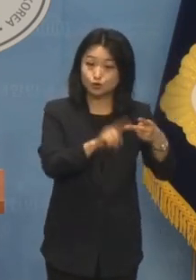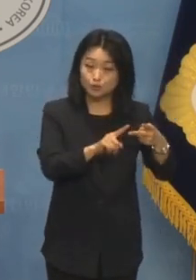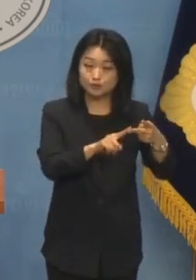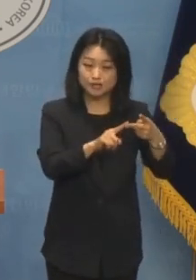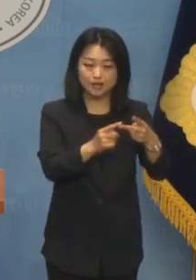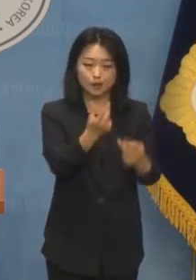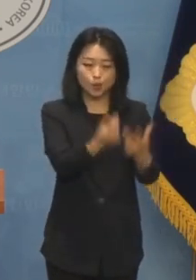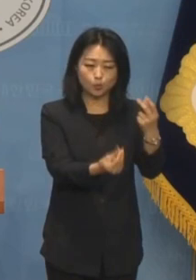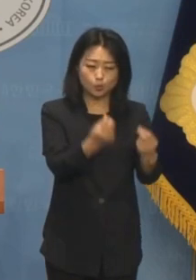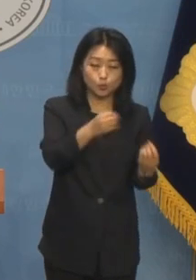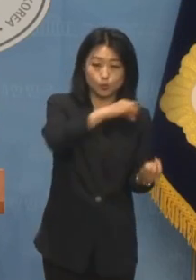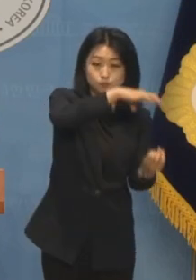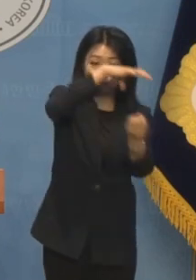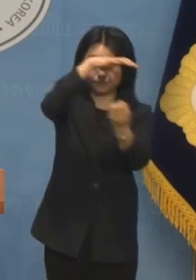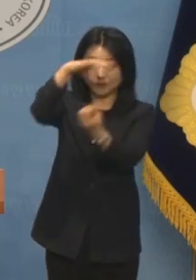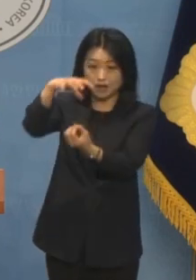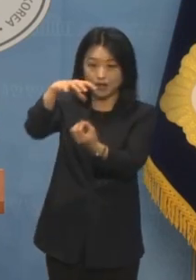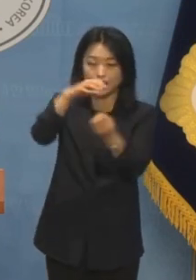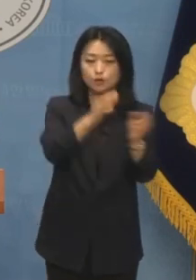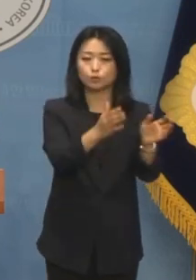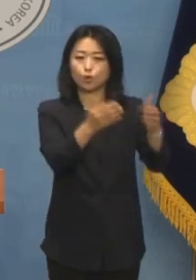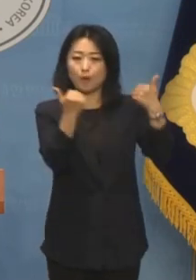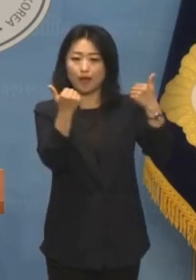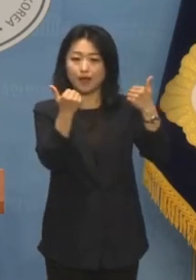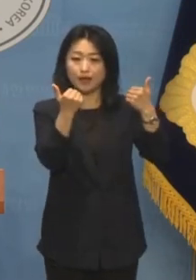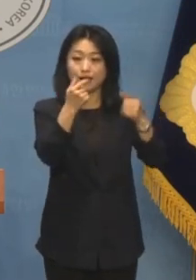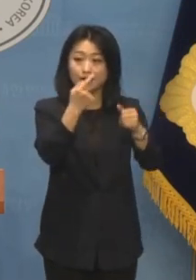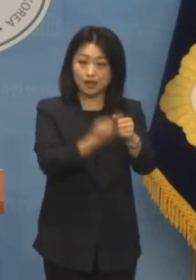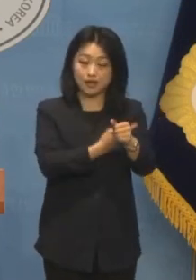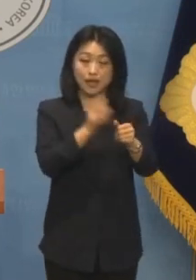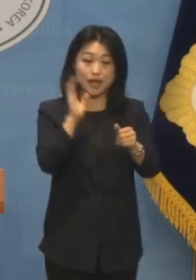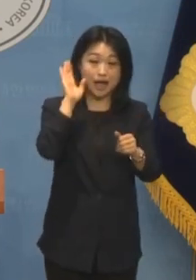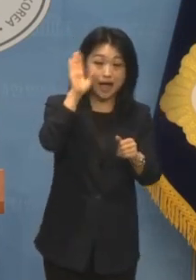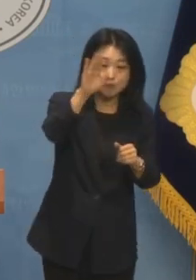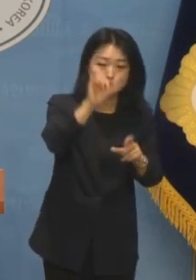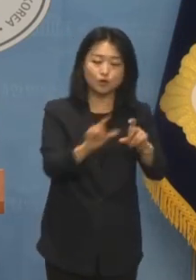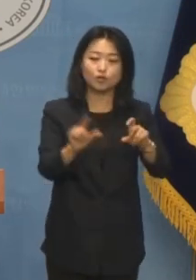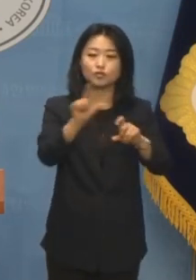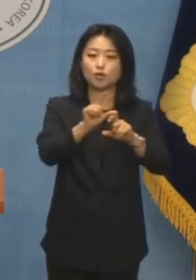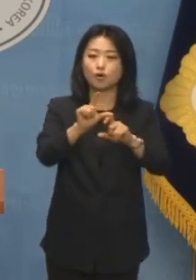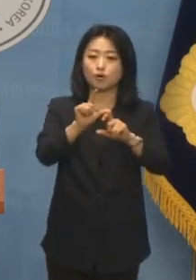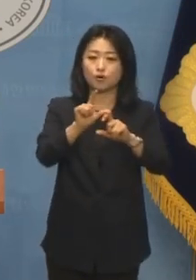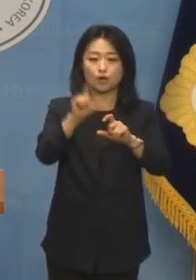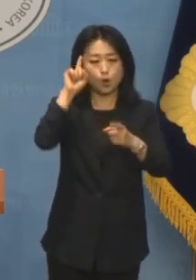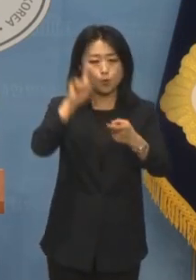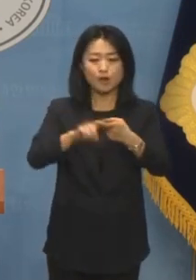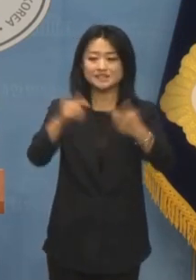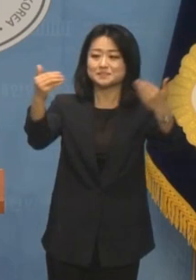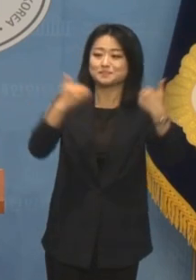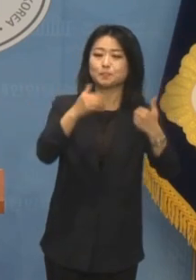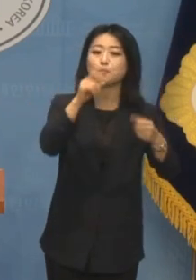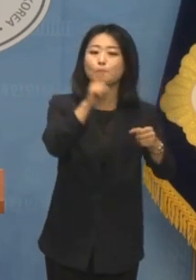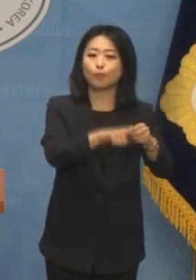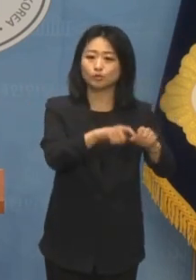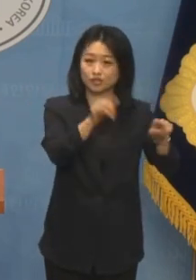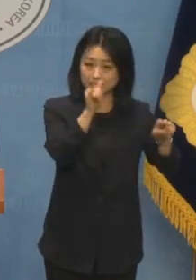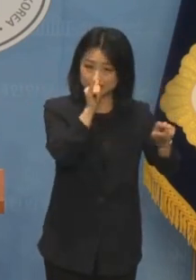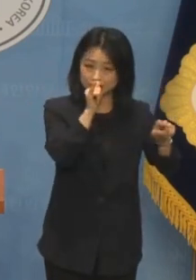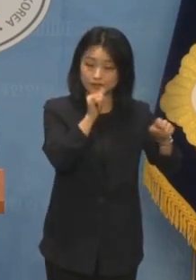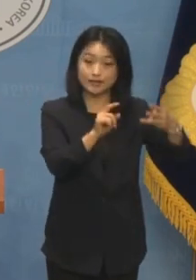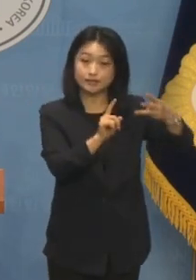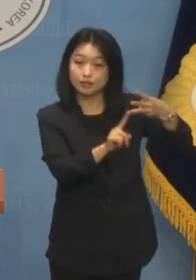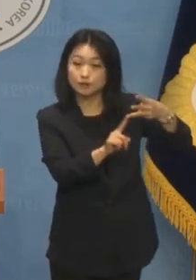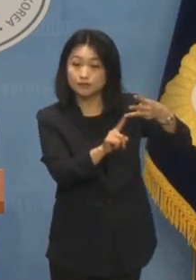중저도발로 관심을 끌어 향후 대형 도발의 효과를 극대화하고 명분을 쌓기 위한 포석일 수 있습니다.